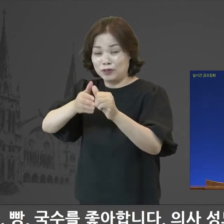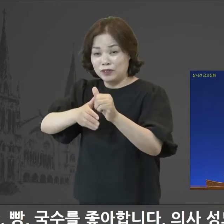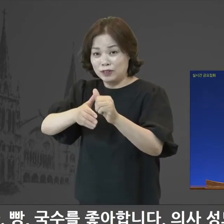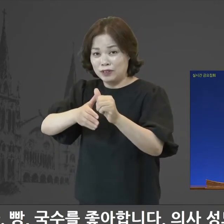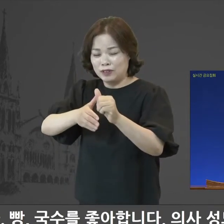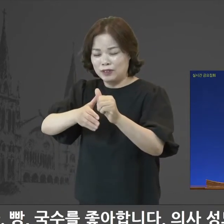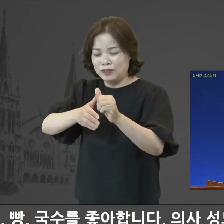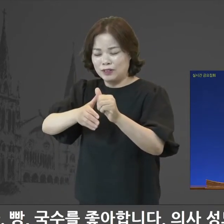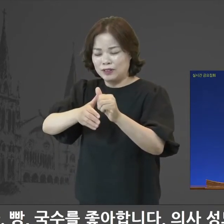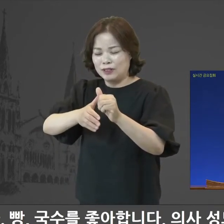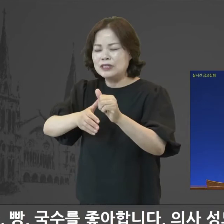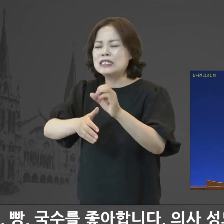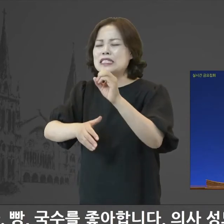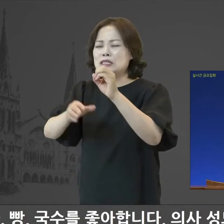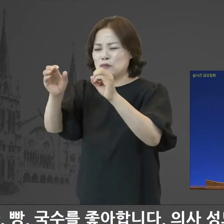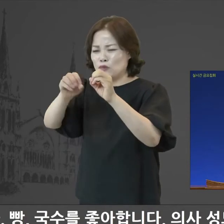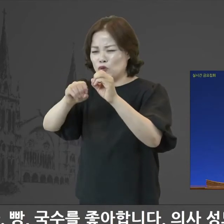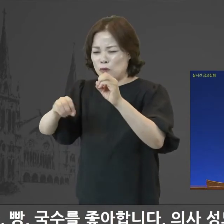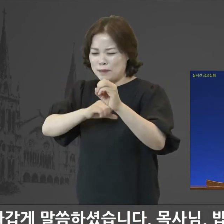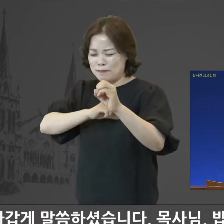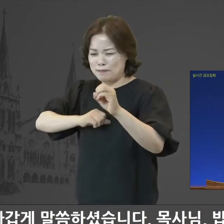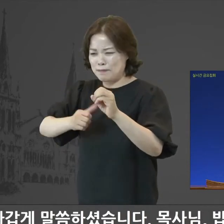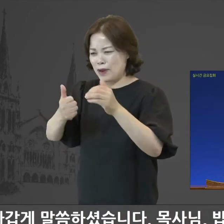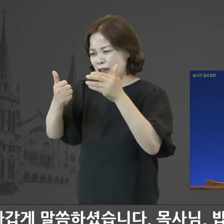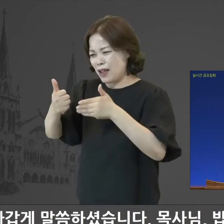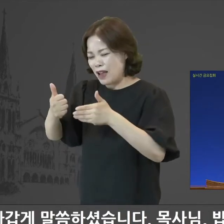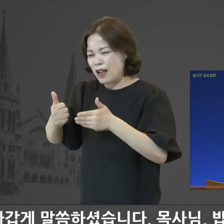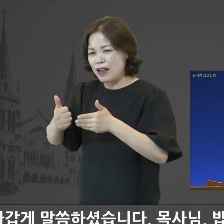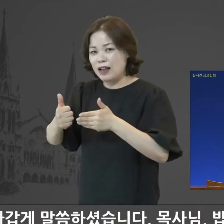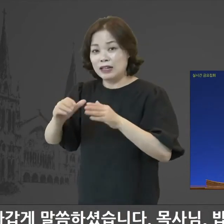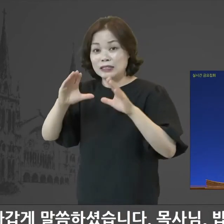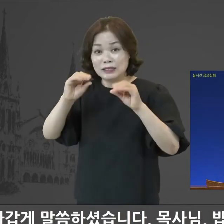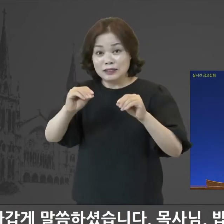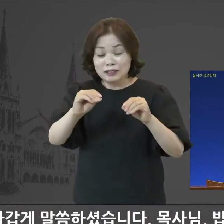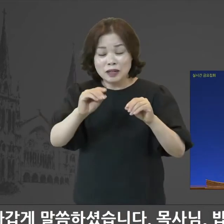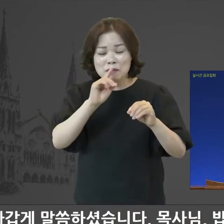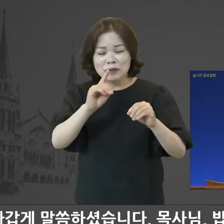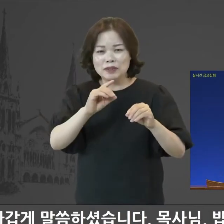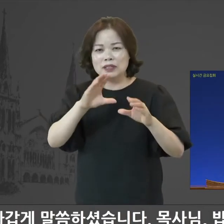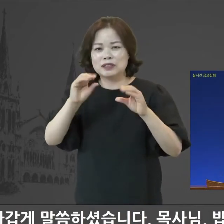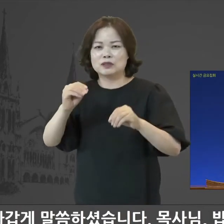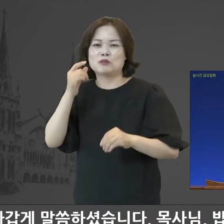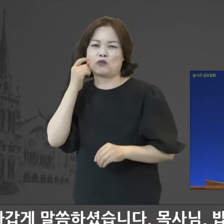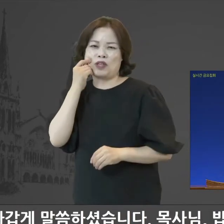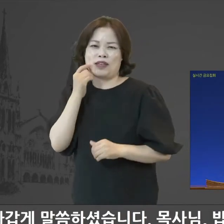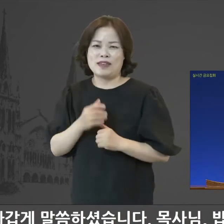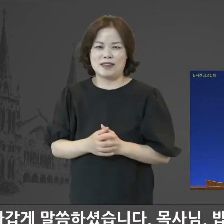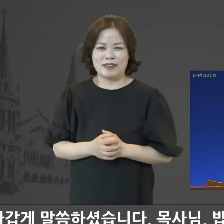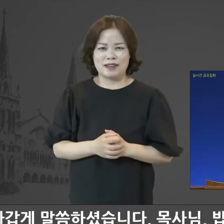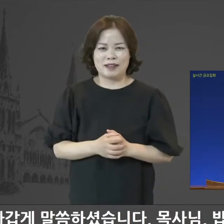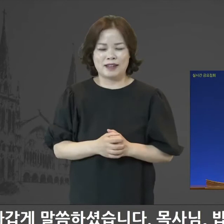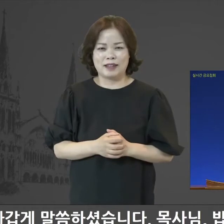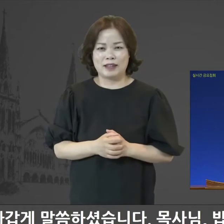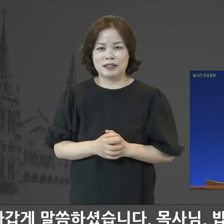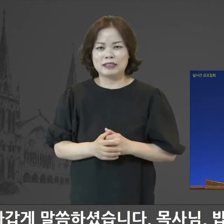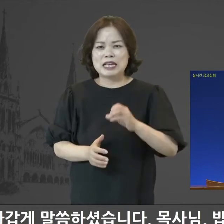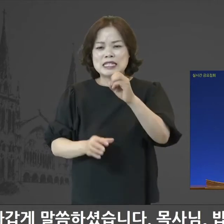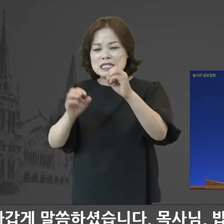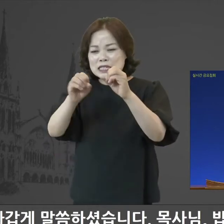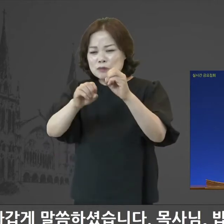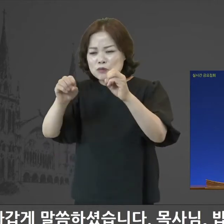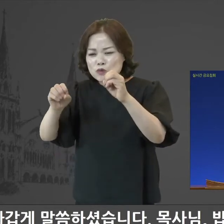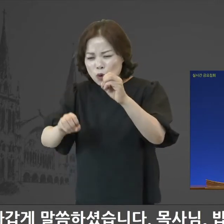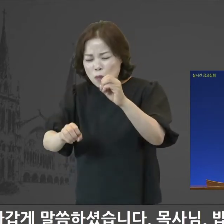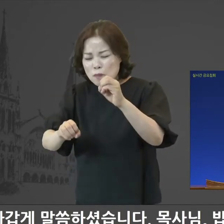할 필요 없습니다. 10%만 하세요. 그걸 끊으라는 게 아닙니다. 끊으라 그러면 못 끊을 겁니다. 근데 10%만